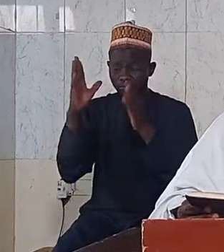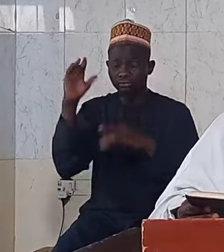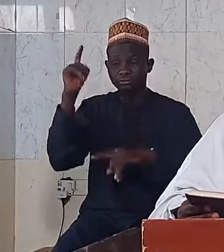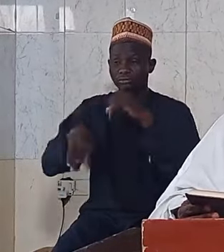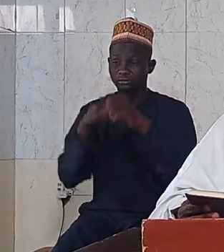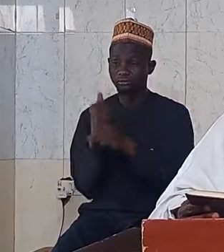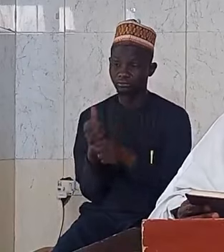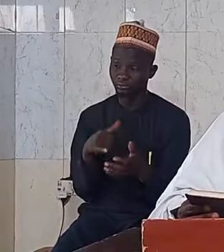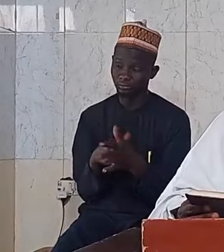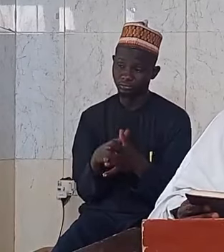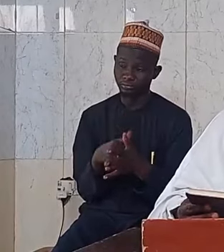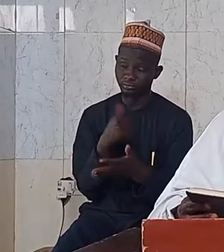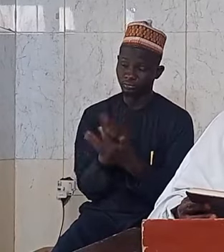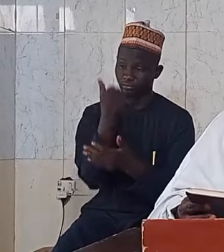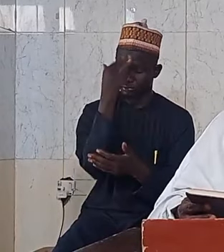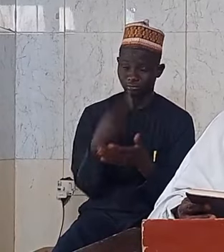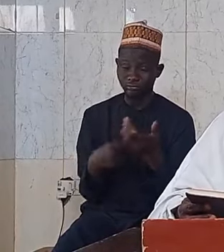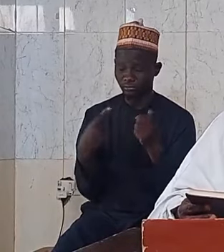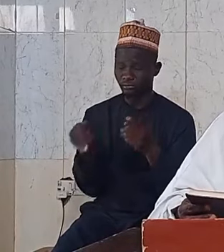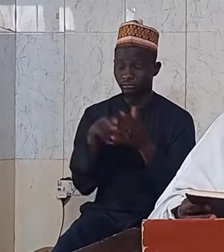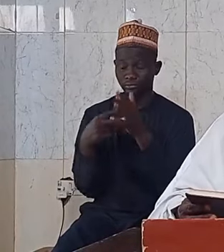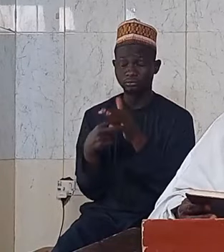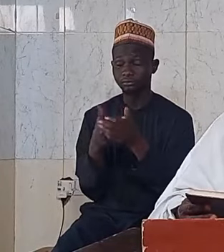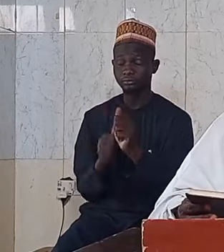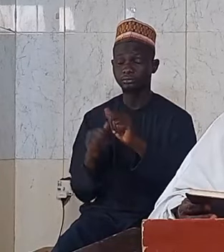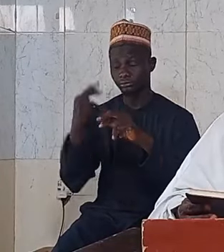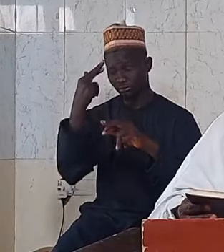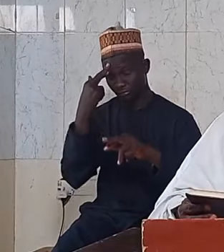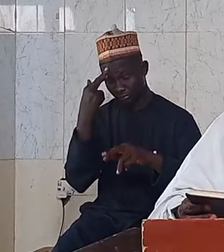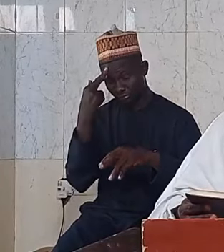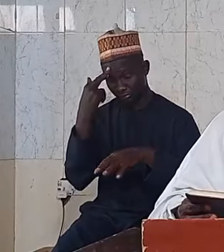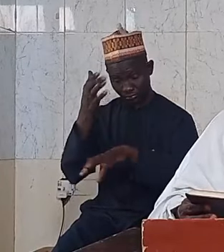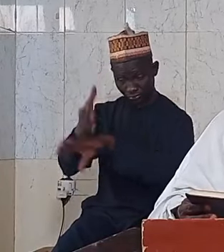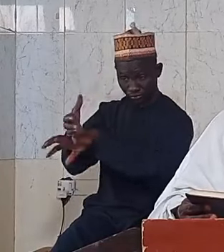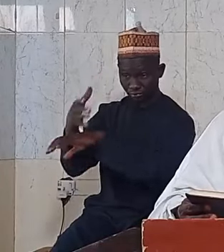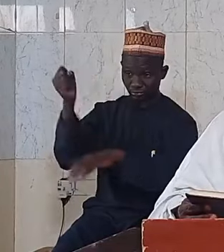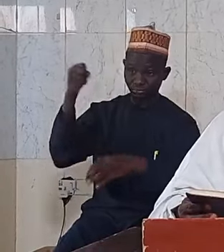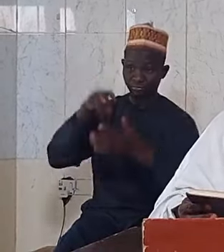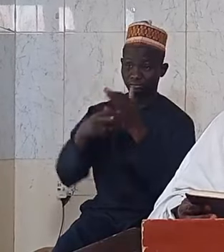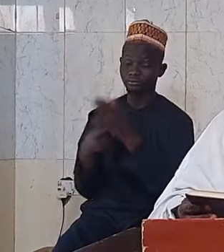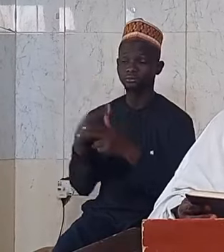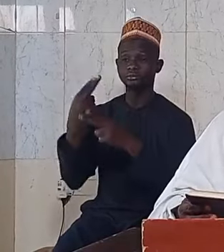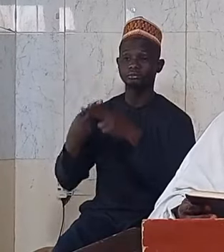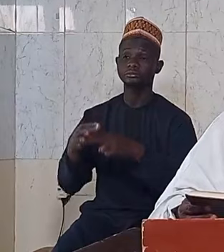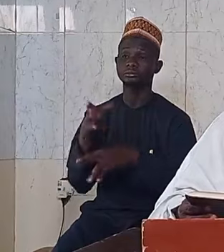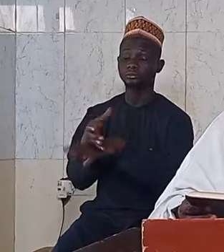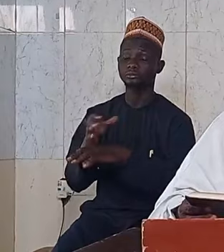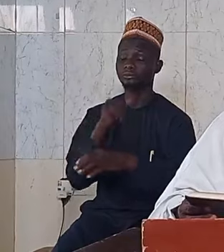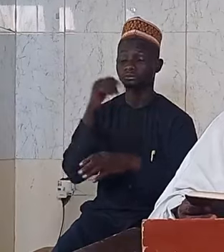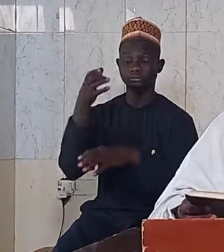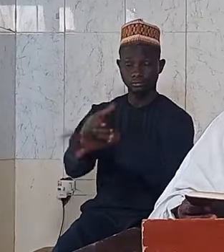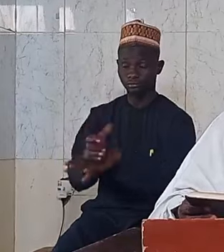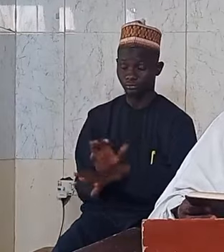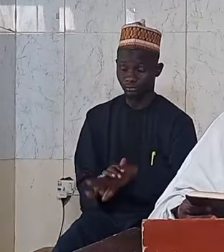same shi shine shine ma'anar muqtabayat muqtaba nan na ismu fa'il ba na ismu maf'ul